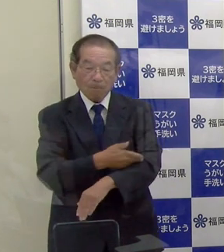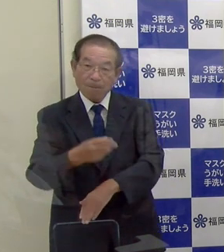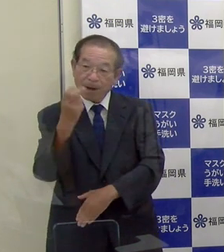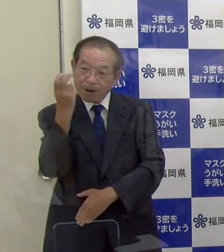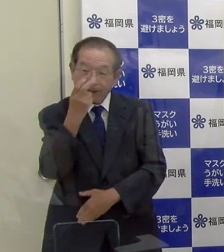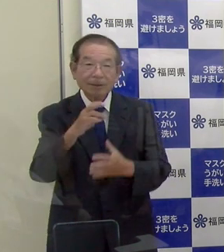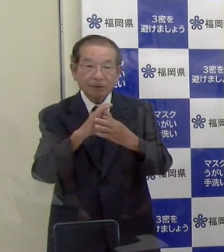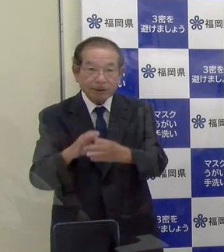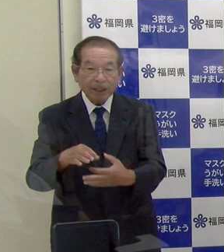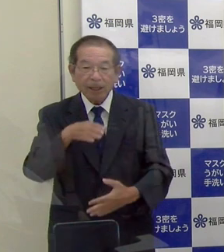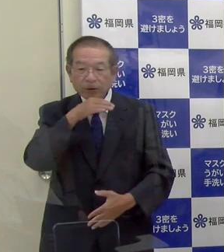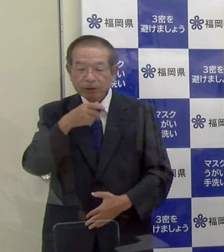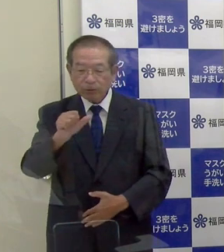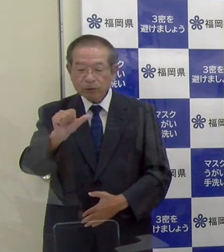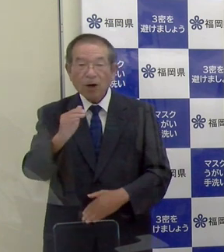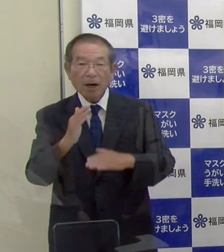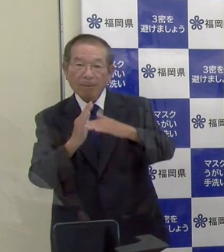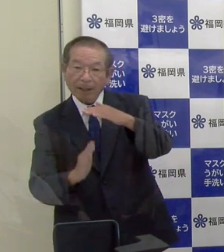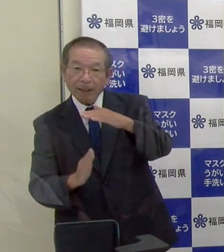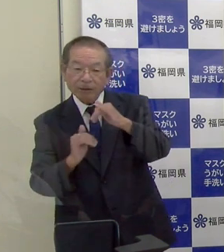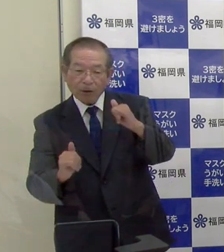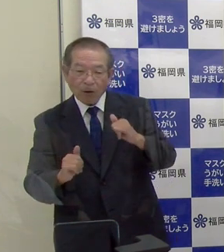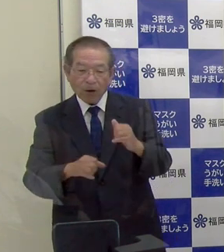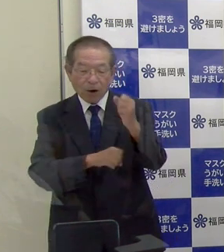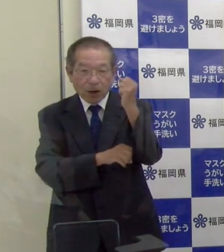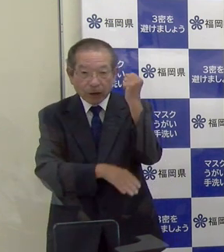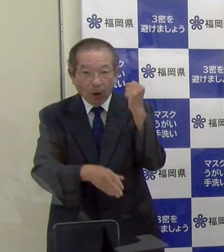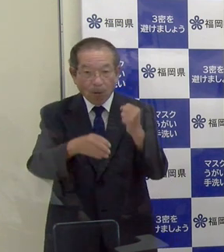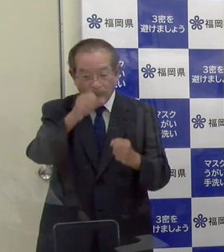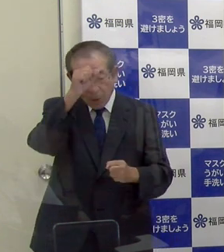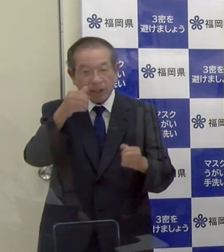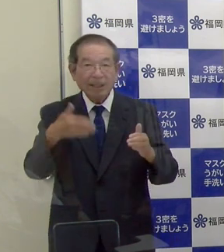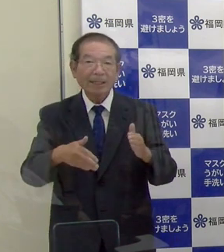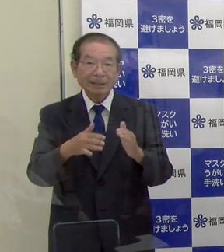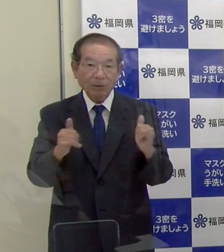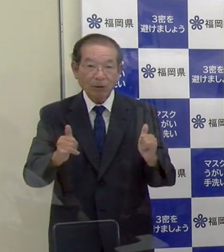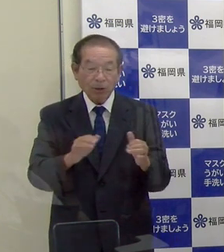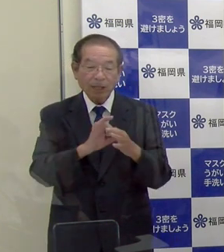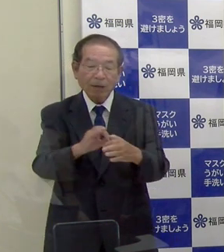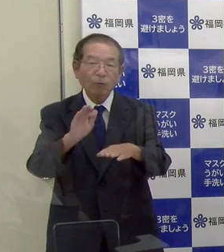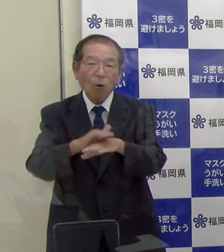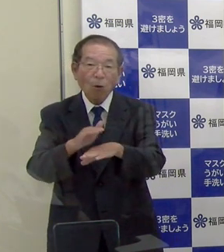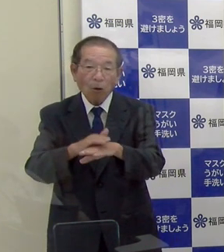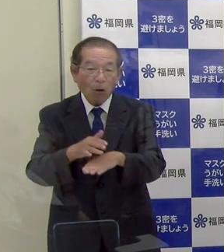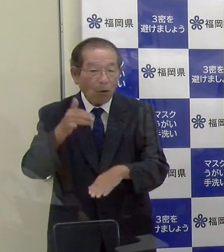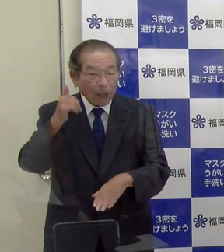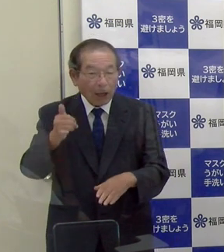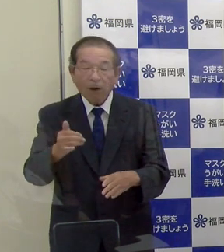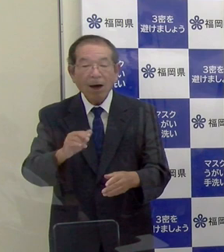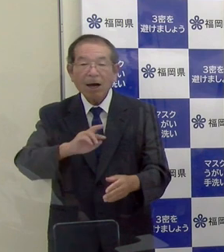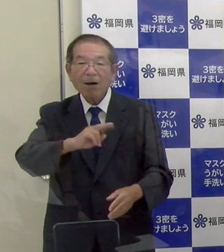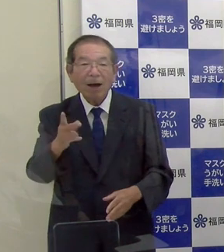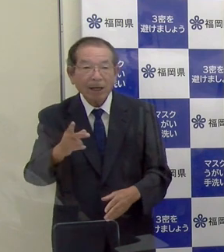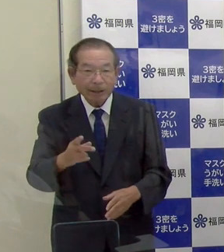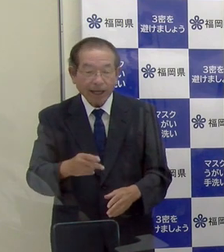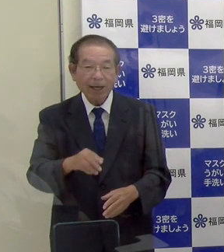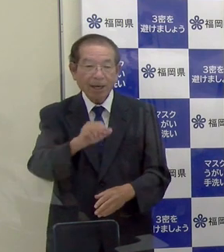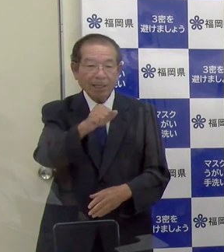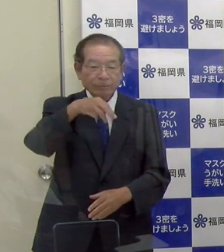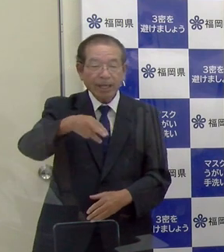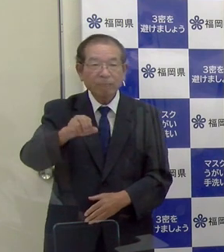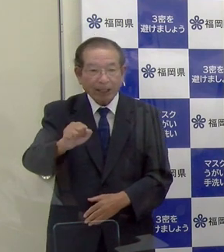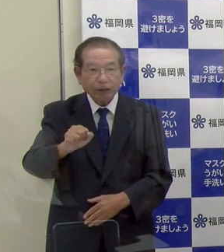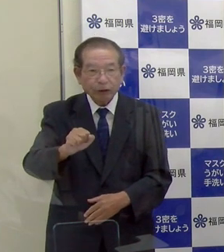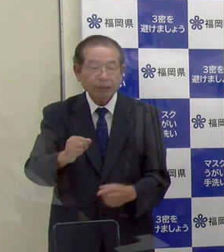て65歳未満で基礎疾患のない方への連絡方法を電話から sms ショートメッセージサービスに